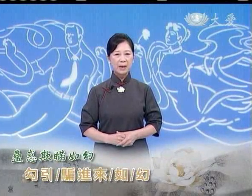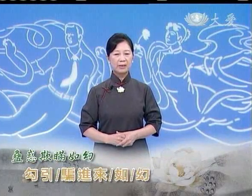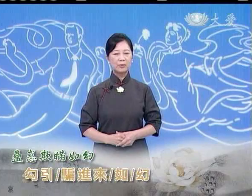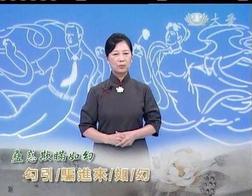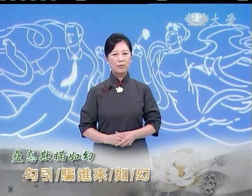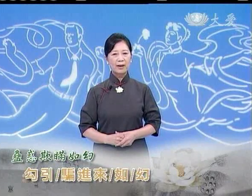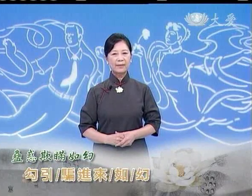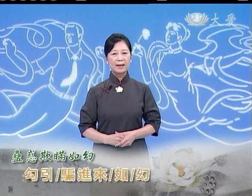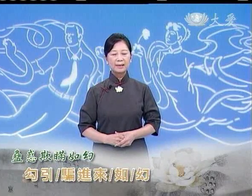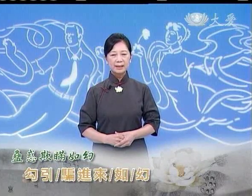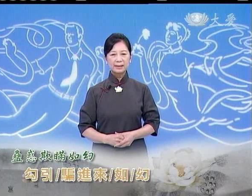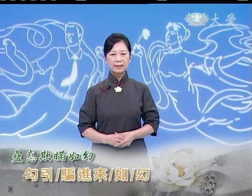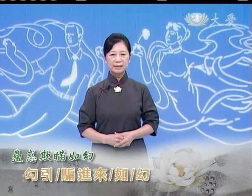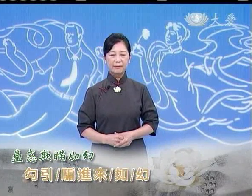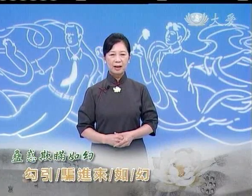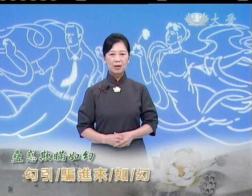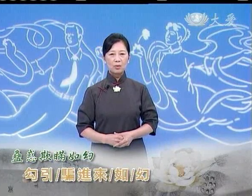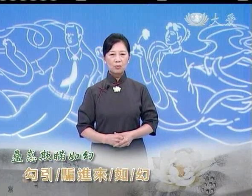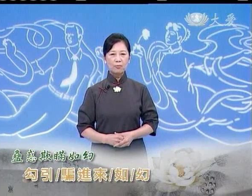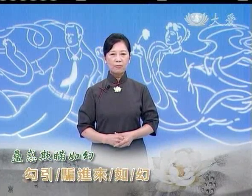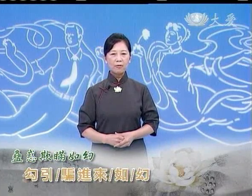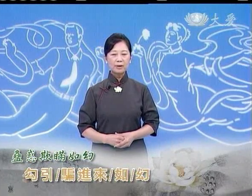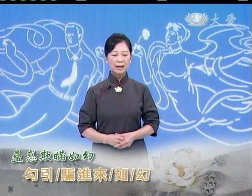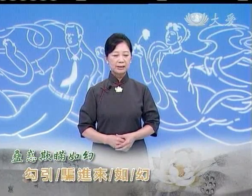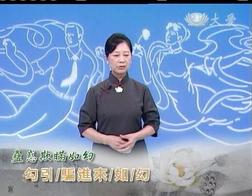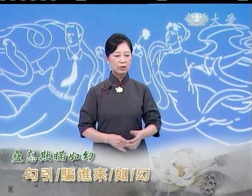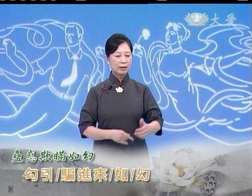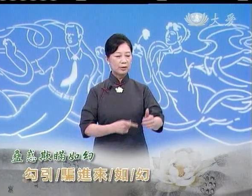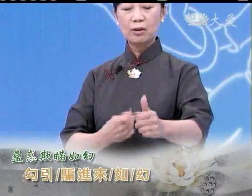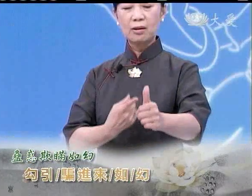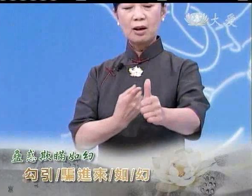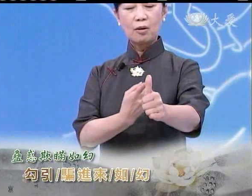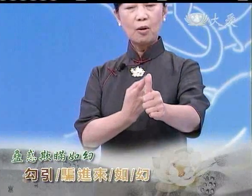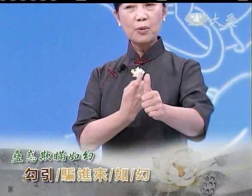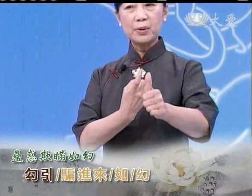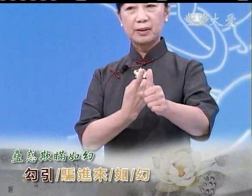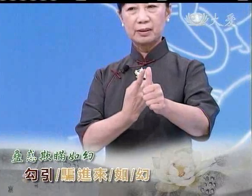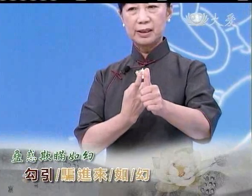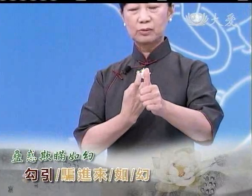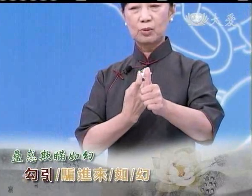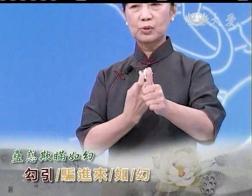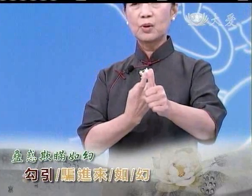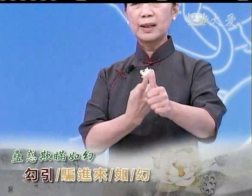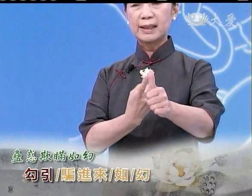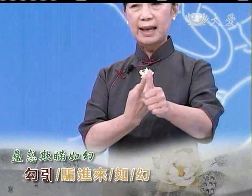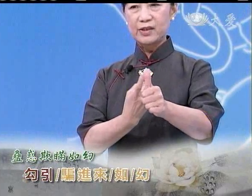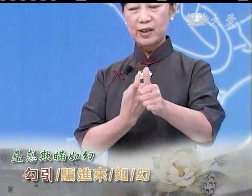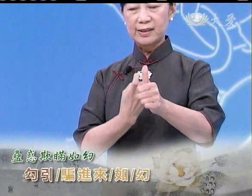瞒如幻，那在这个地方，蛊惑两个字有一点用勾引的一个动作来诠